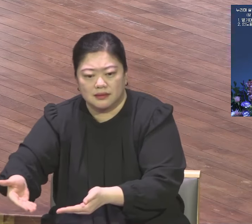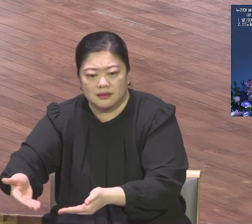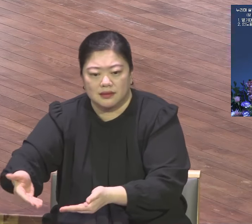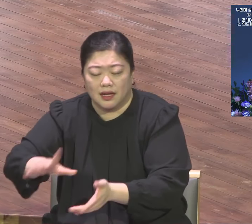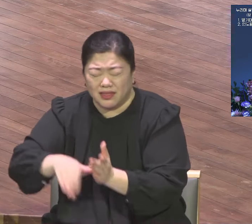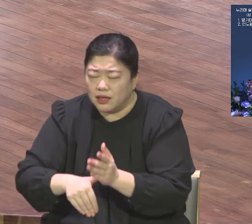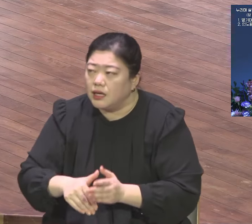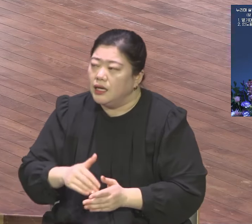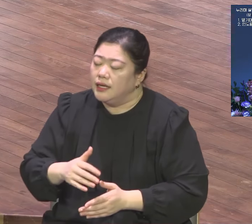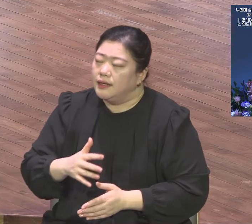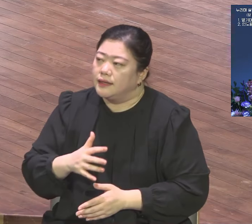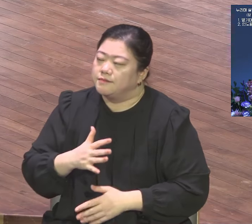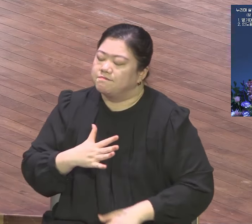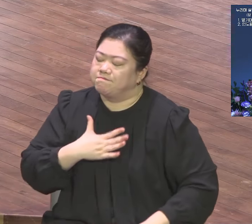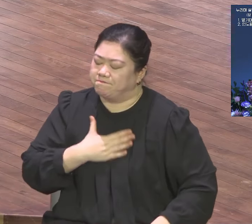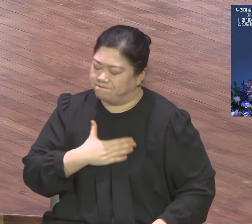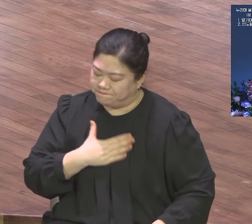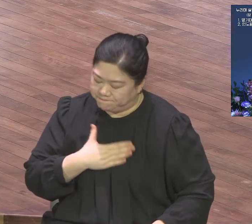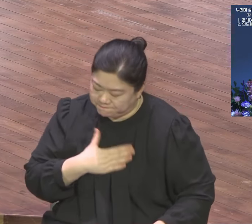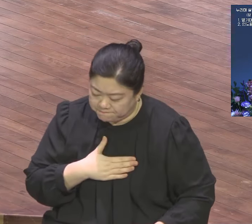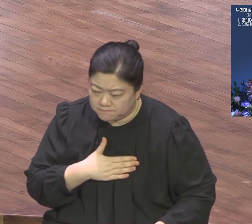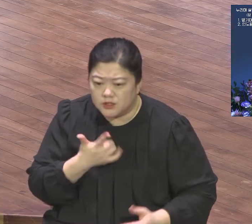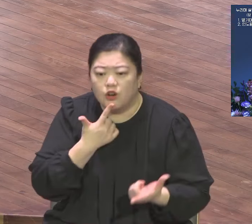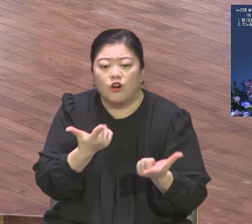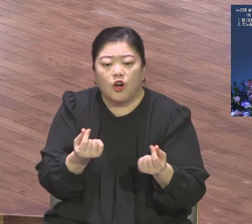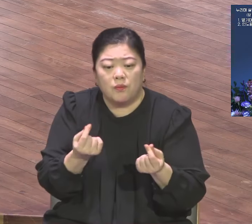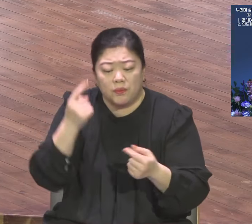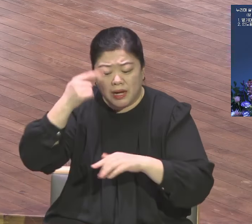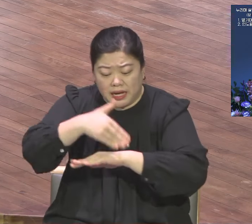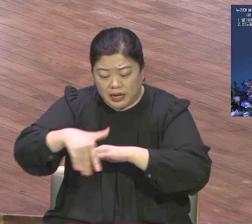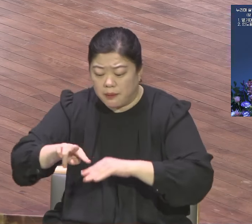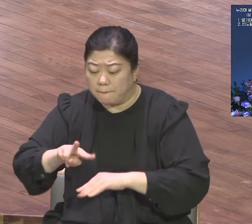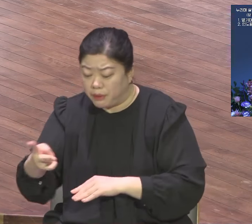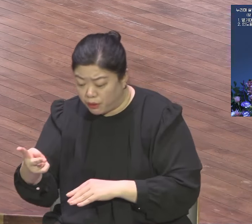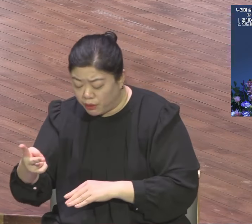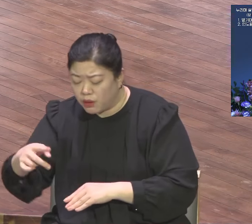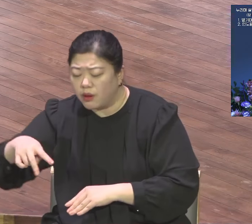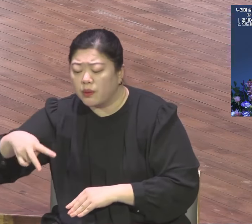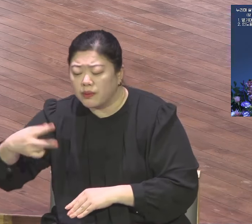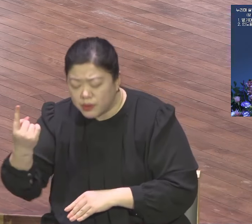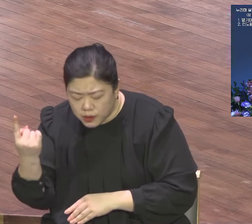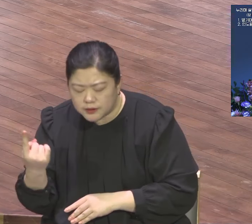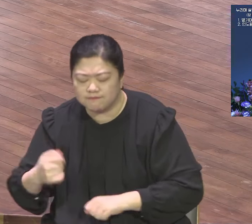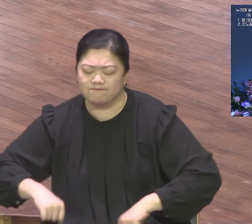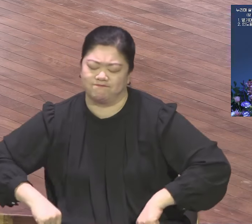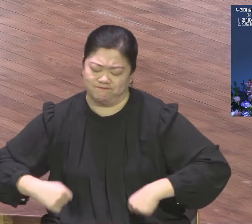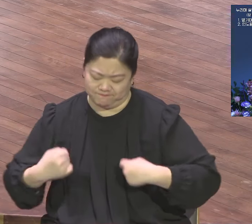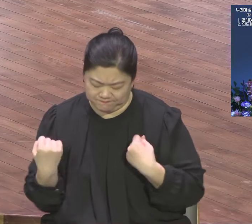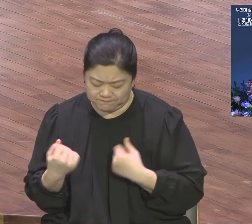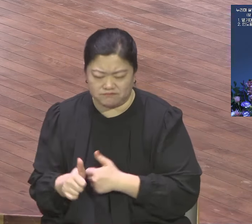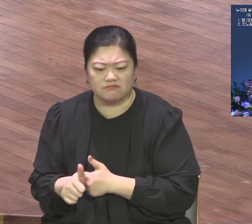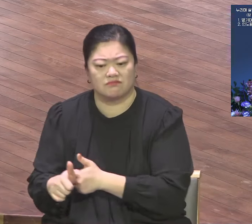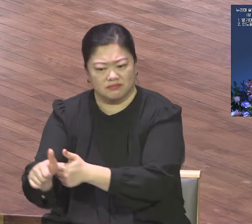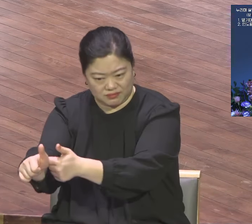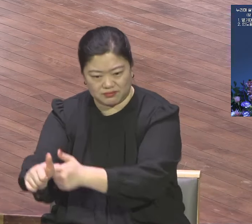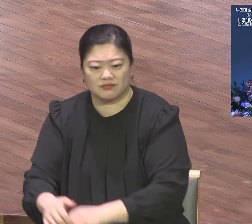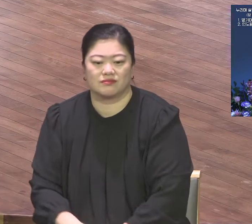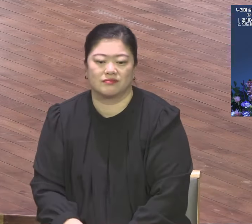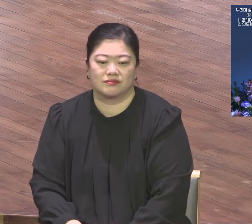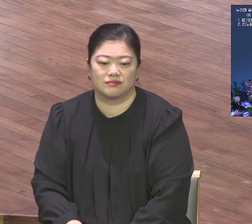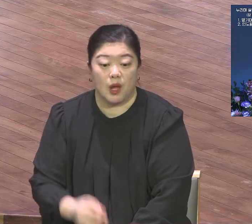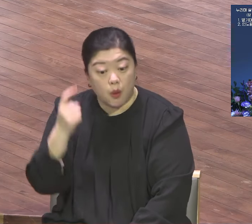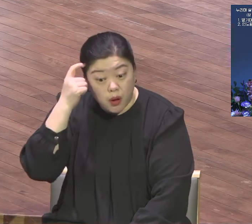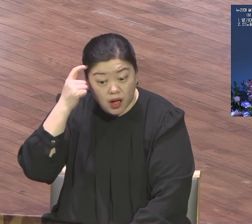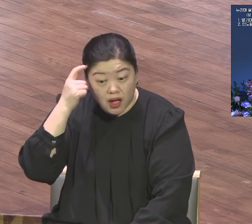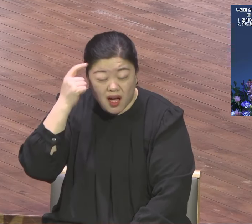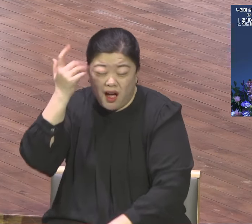하나님은 항상 언약 성취의 방향으로 모든 것을 이루어 가십니다. 언약 성취, 언약